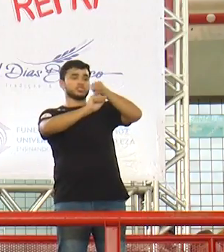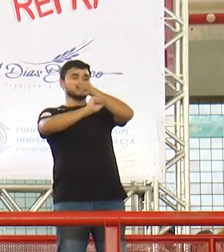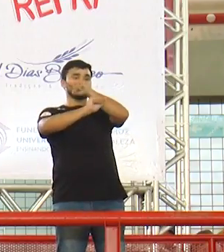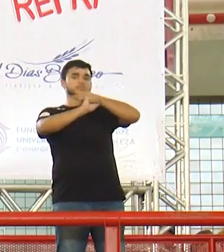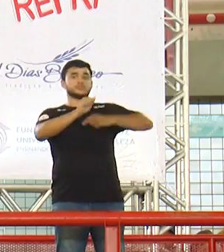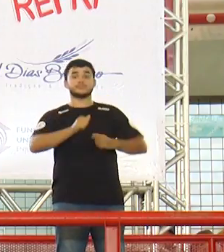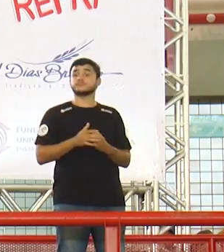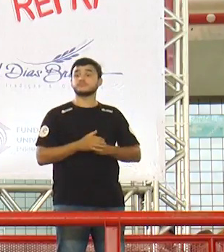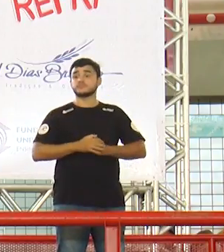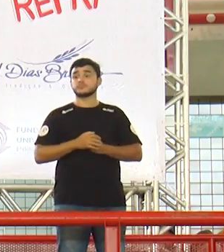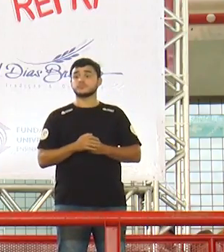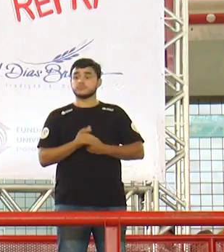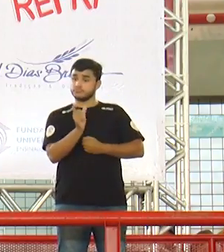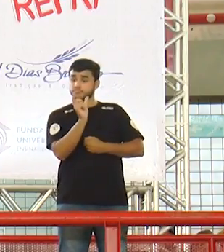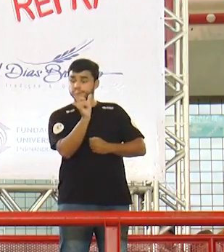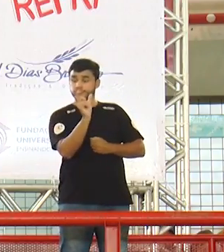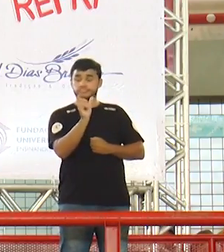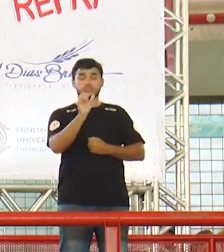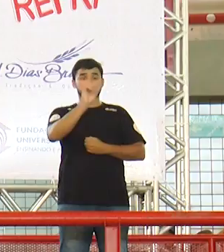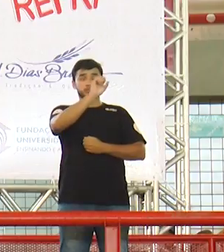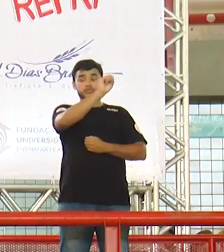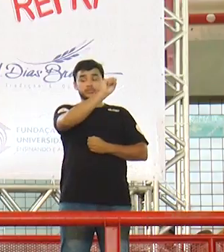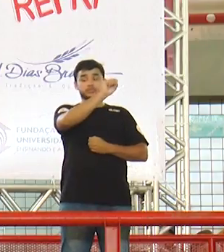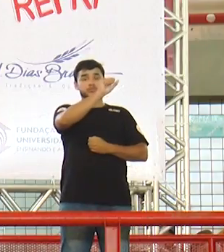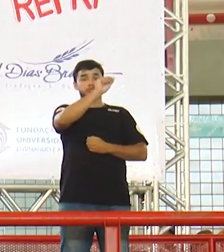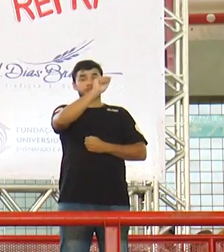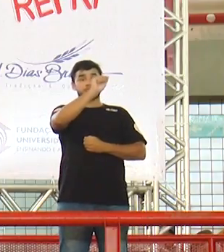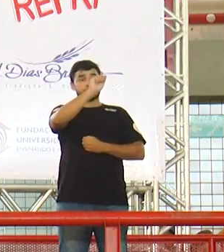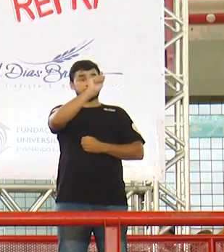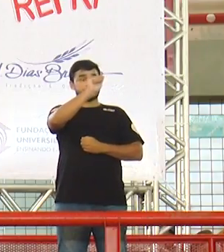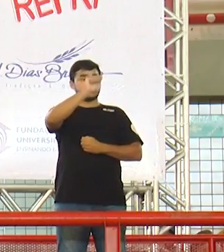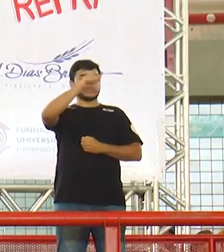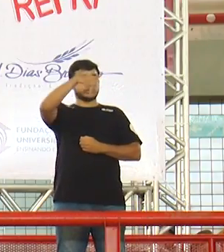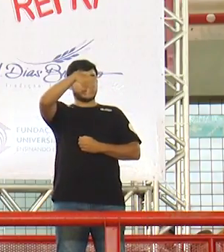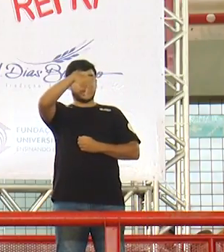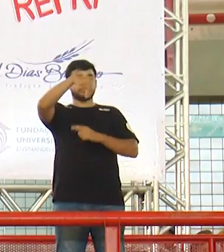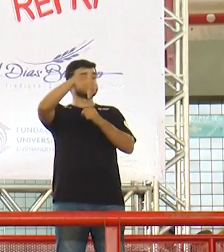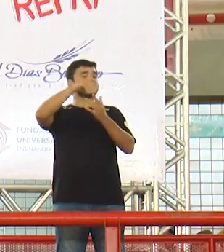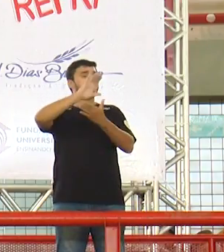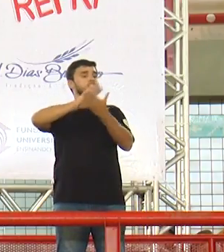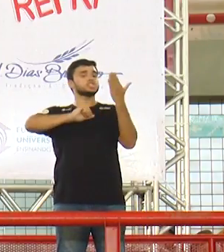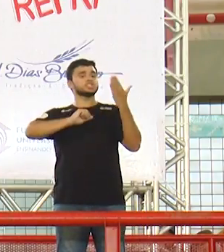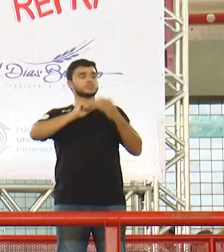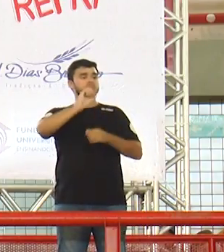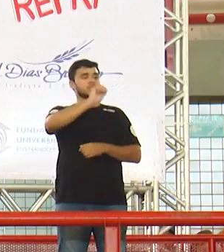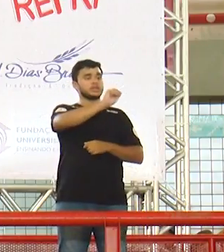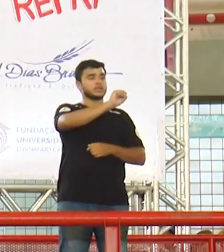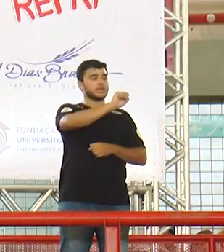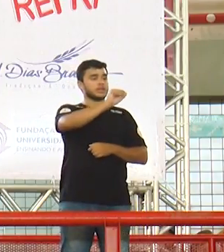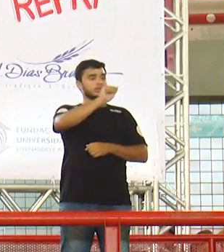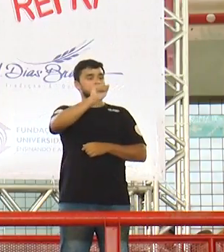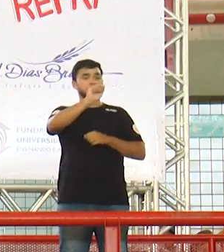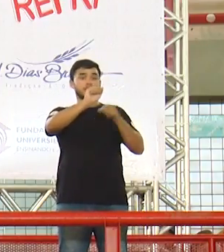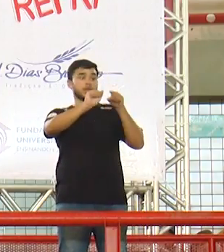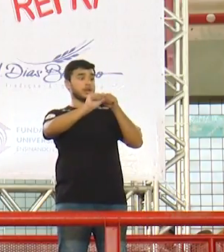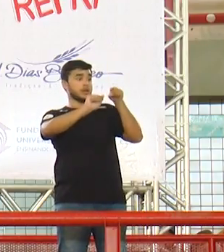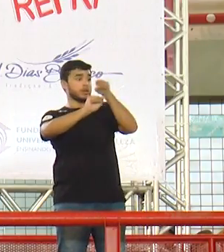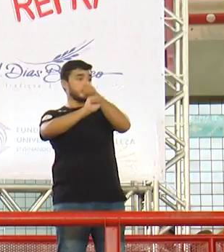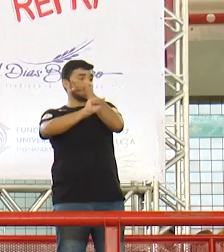Ele vem apenas para indicar que a vogal que vem antes é nasal. Mas o A e o N tem um som